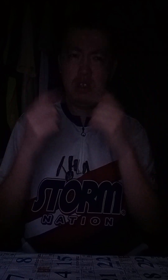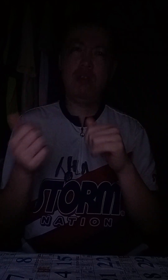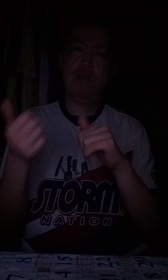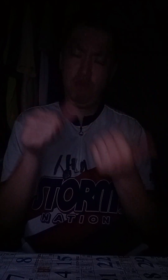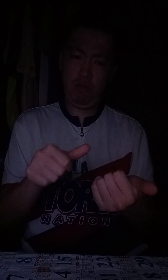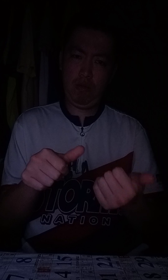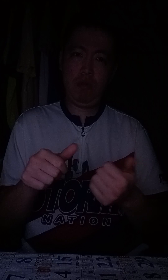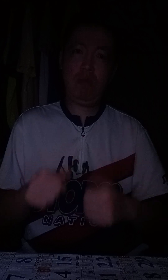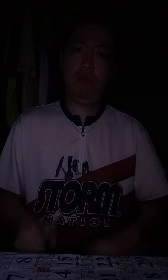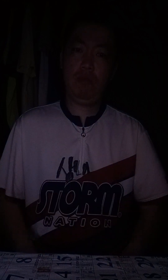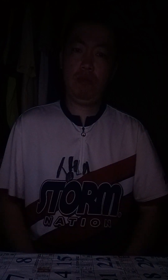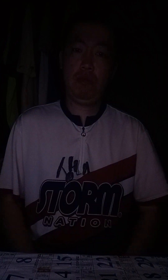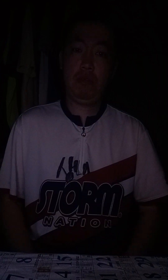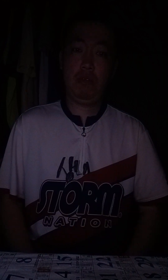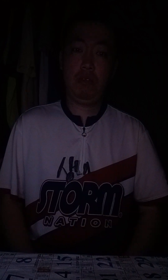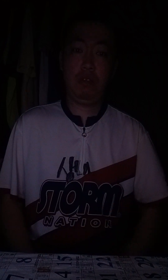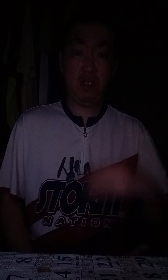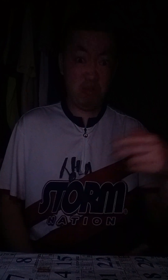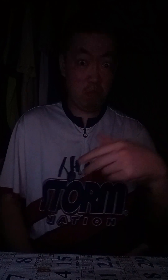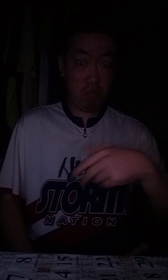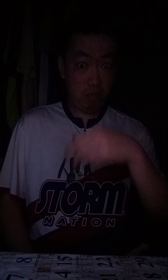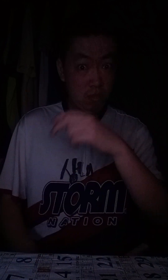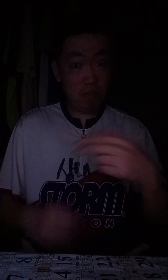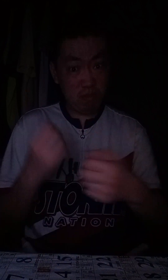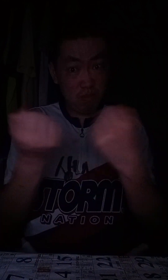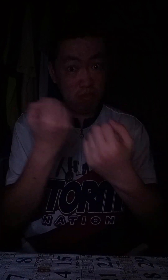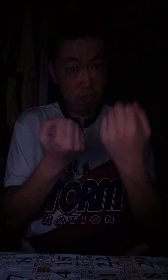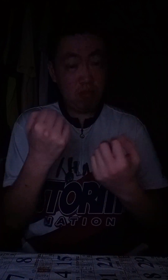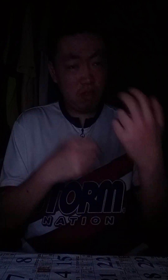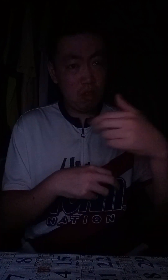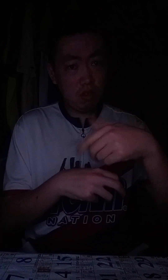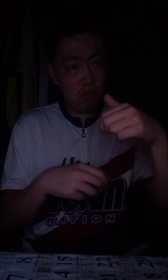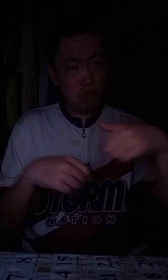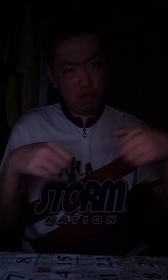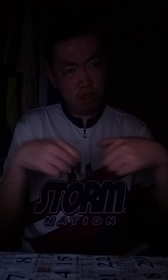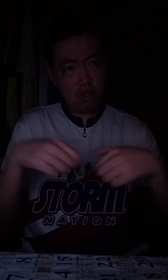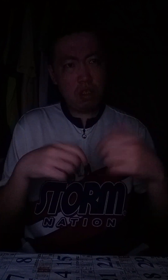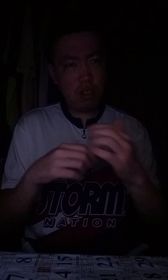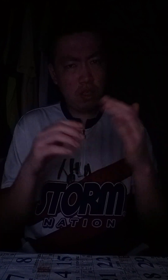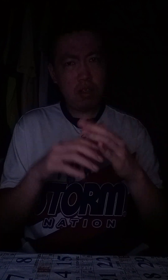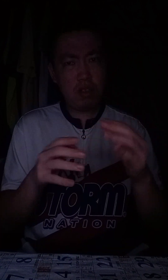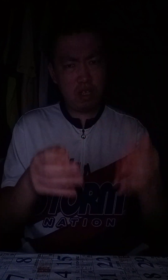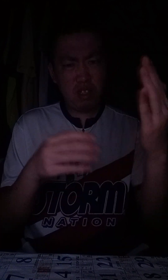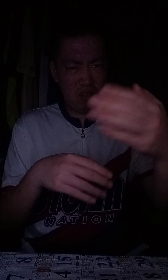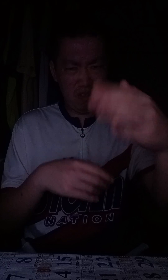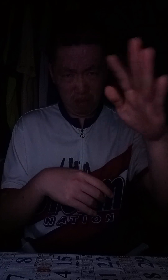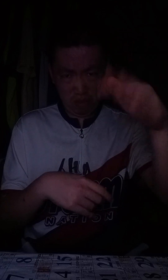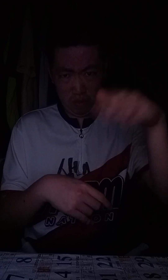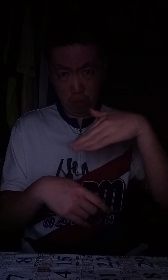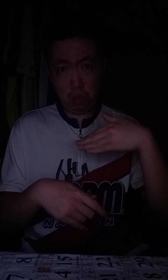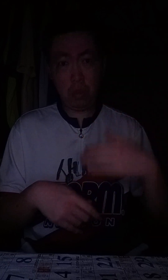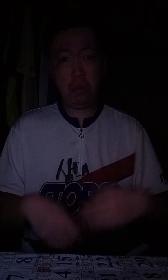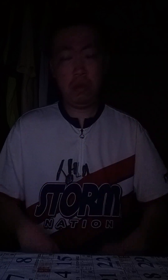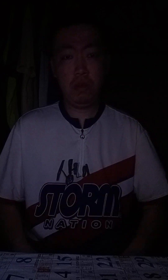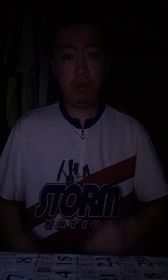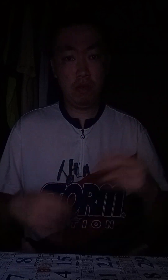숨졌습니다. 버스하고 자전거하고 붙여서 급한 상황이니까 빨리 와달라고. 사고가 난 도로는